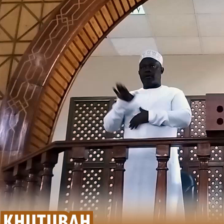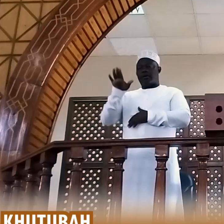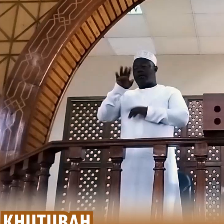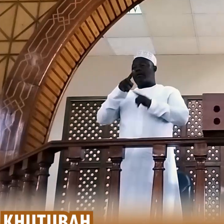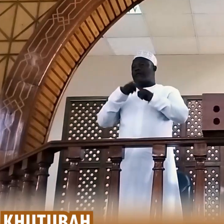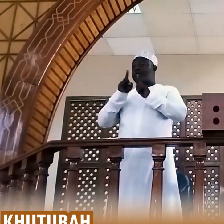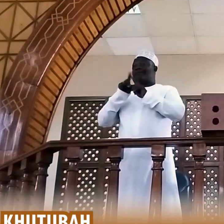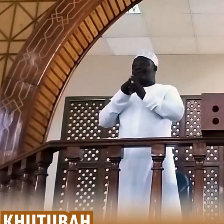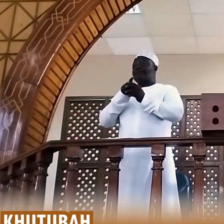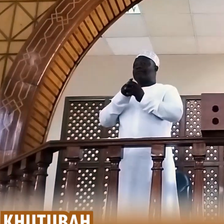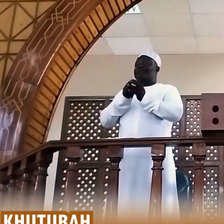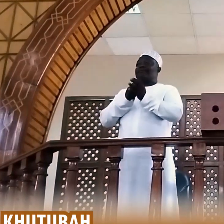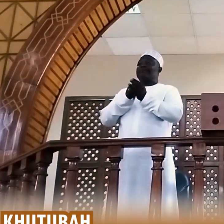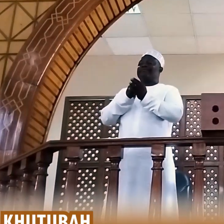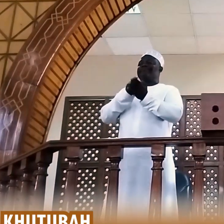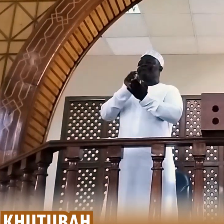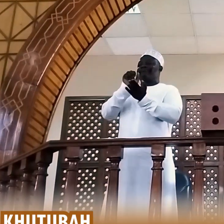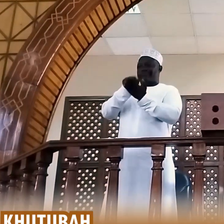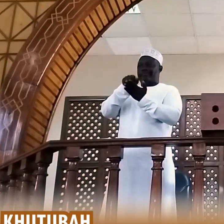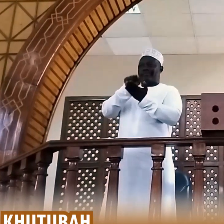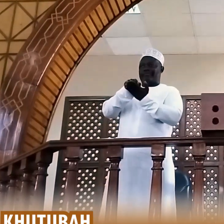يوم تبلى السرائر